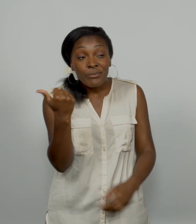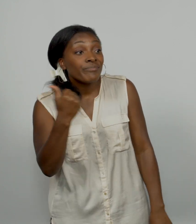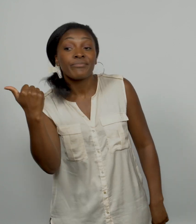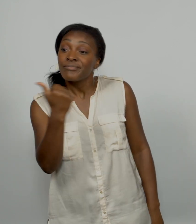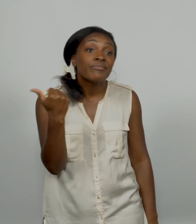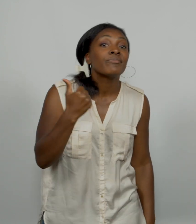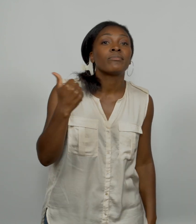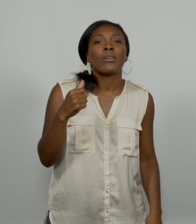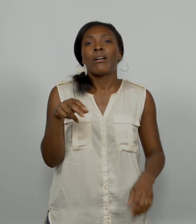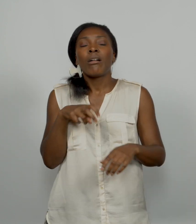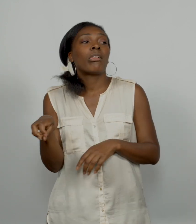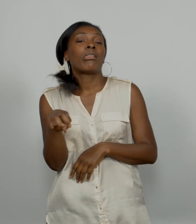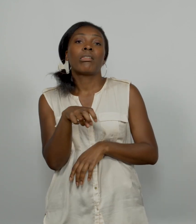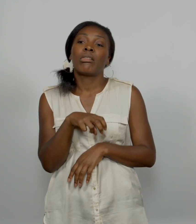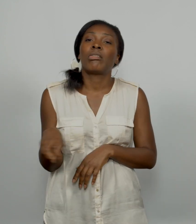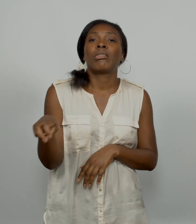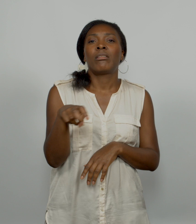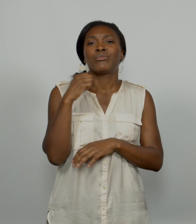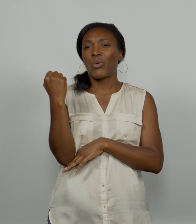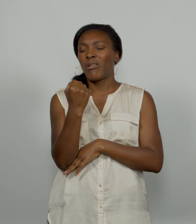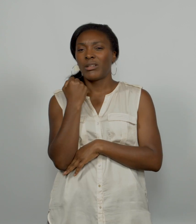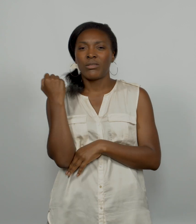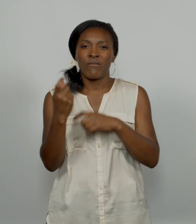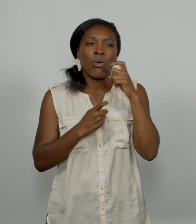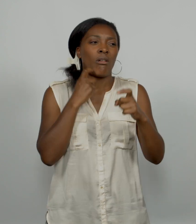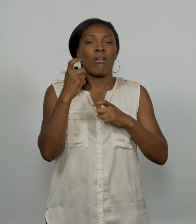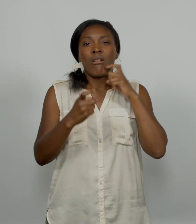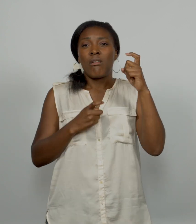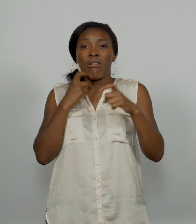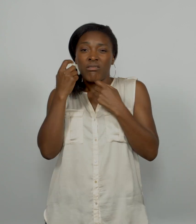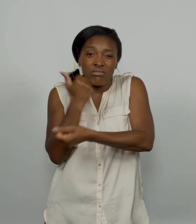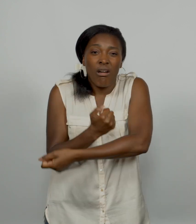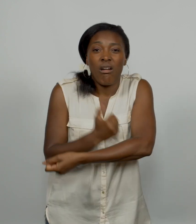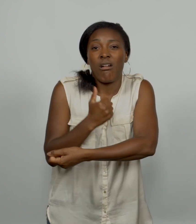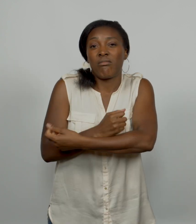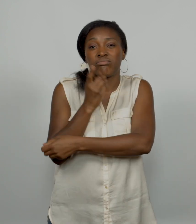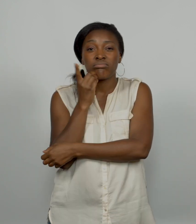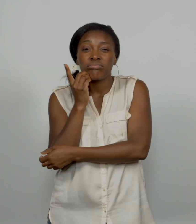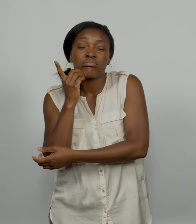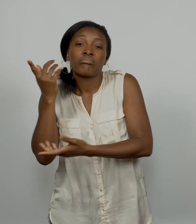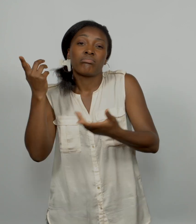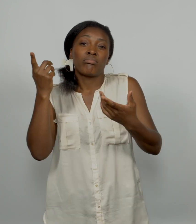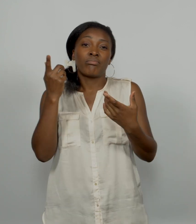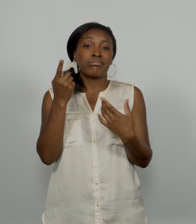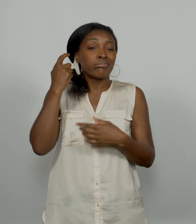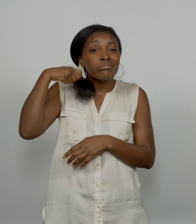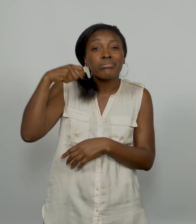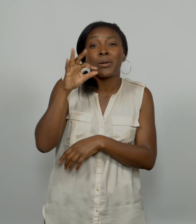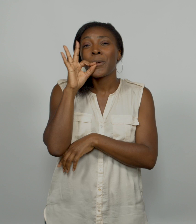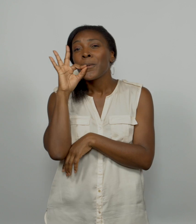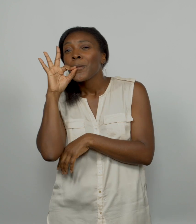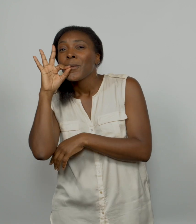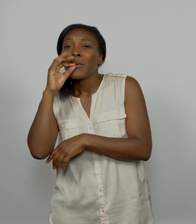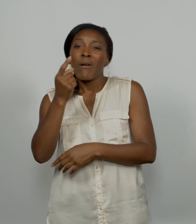stop, l'errance, la solitude, la violence, mais aussi la drogue, les joints, les terres, les mélanges d'alcool et les